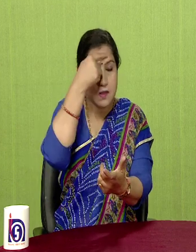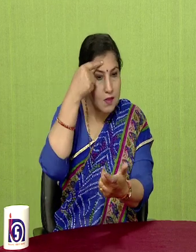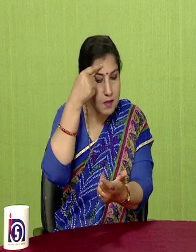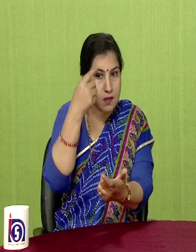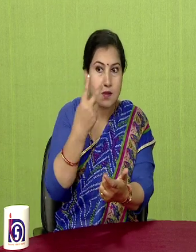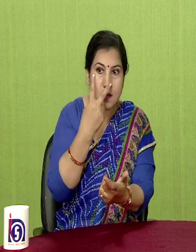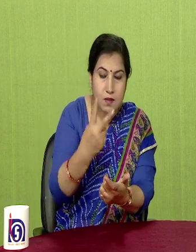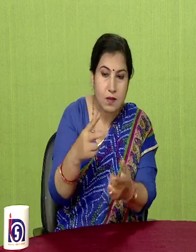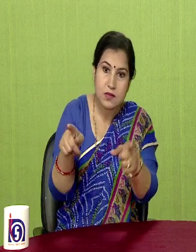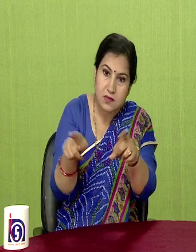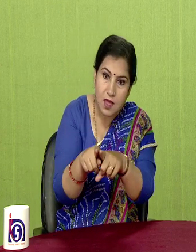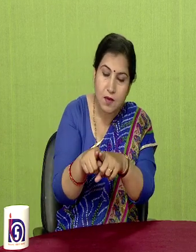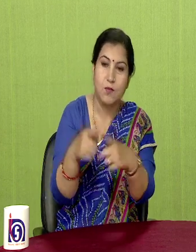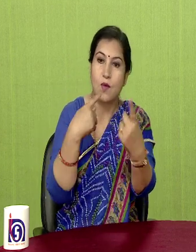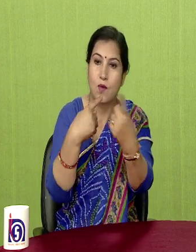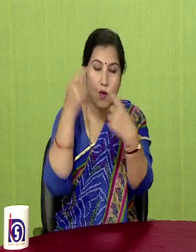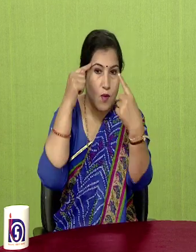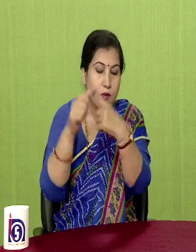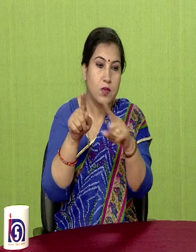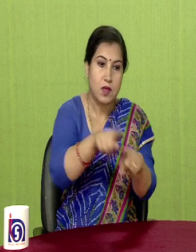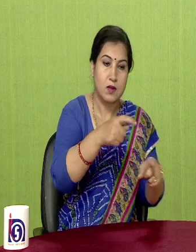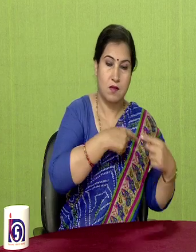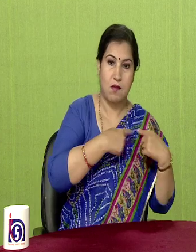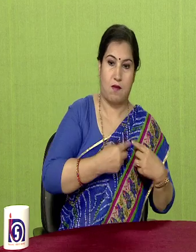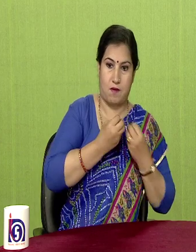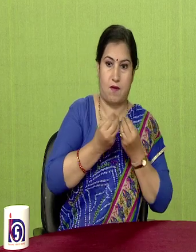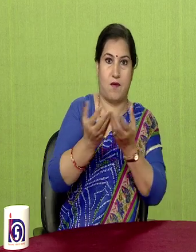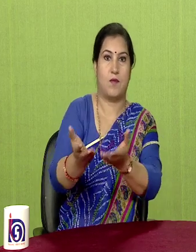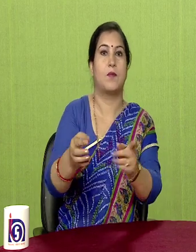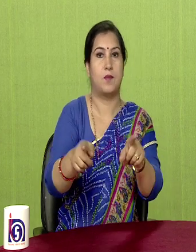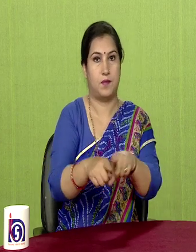गुरु वशिष्ठ और राम दोनों अनुकूल हों।